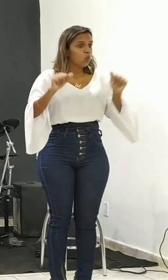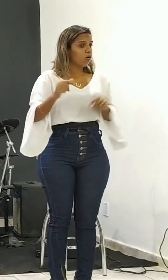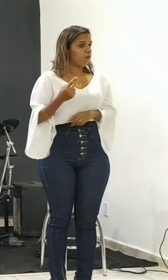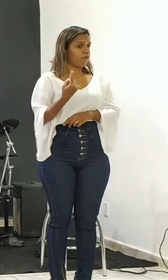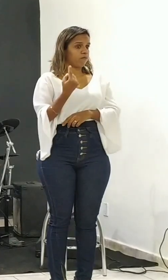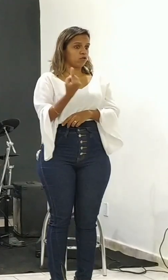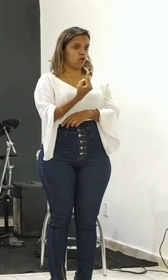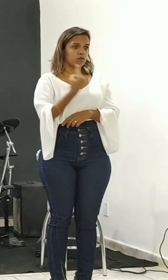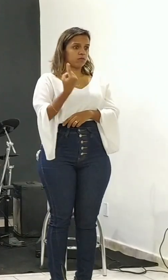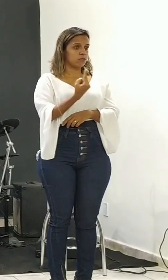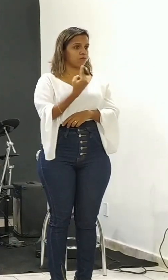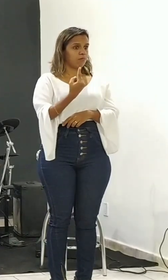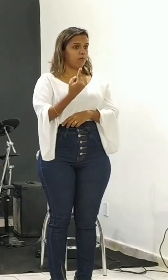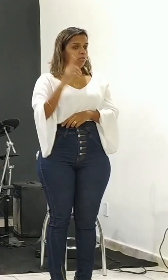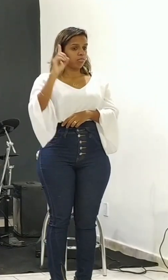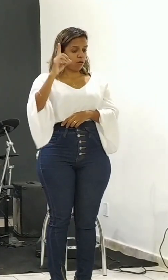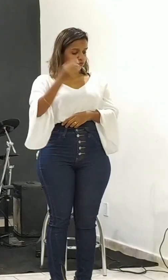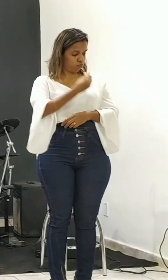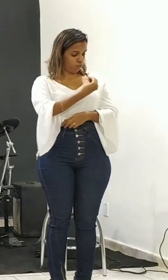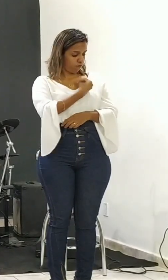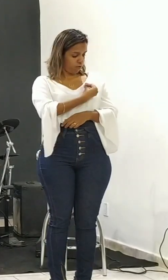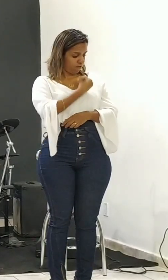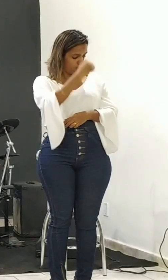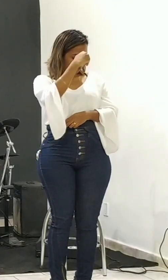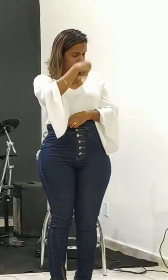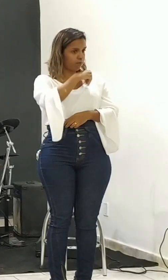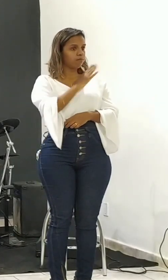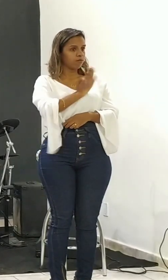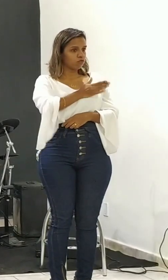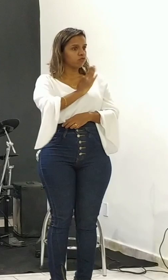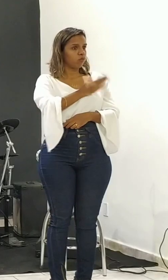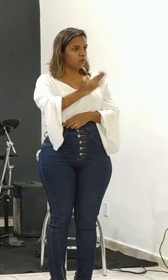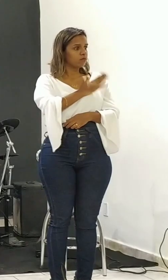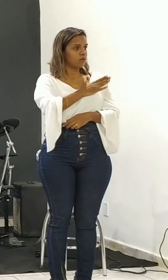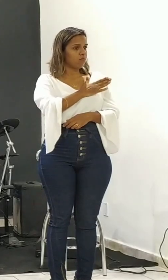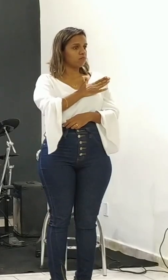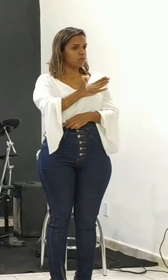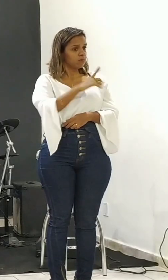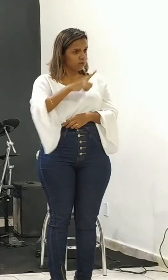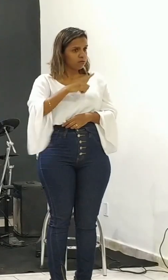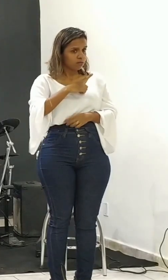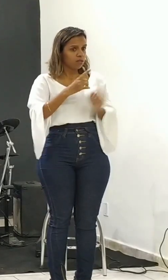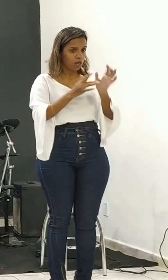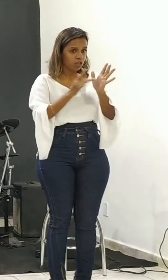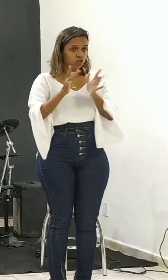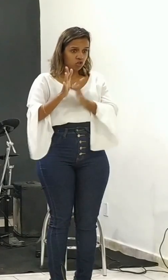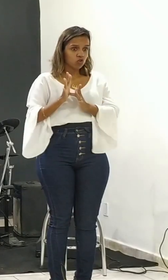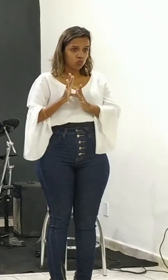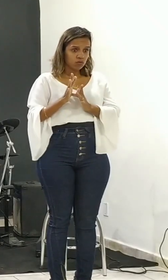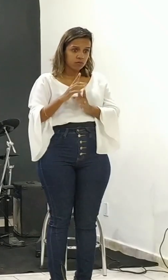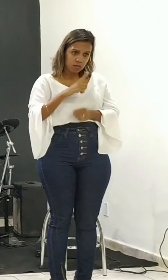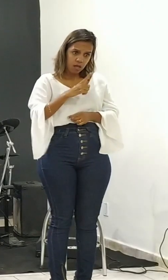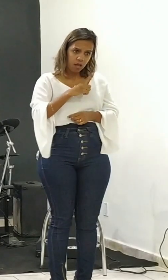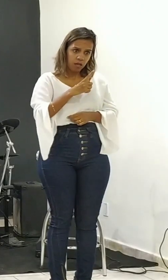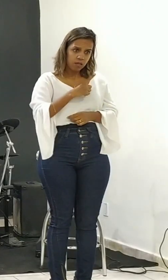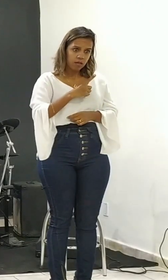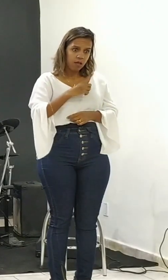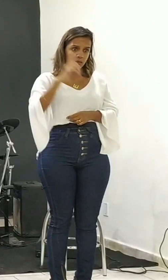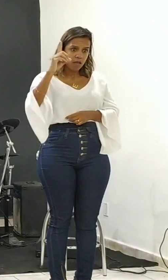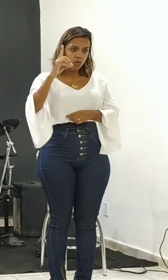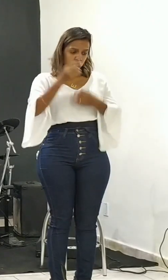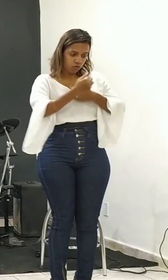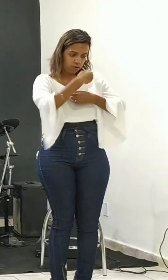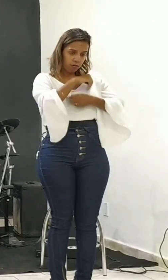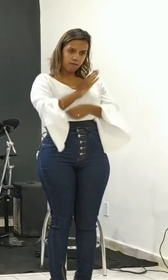onde? Deus mora aí e fala assim: Deus mora aqui. Se você tem Jesus, Deus mora